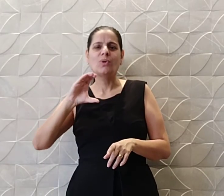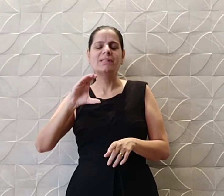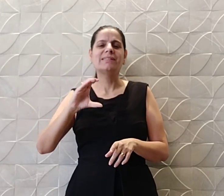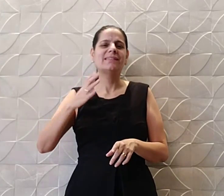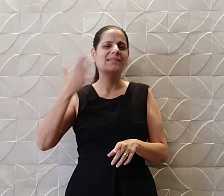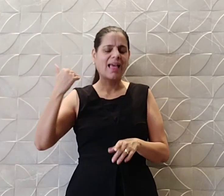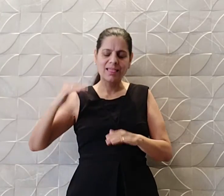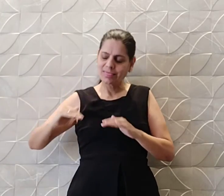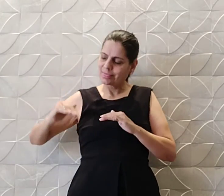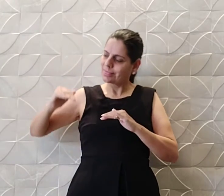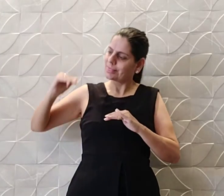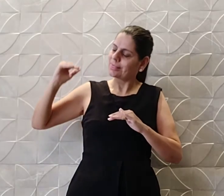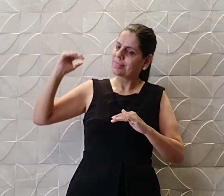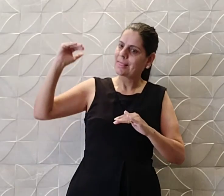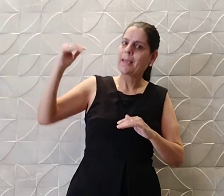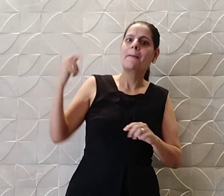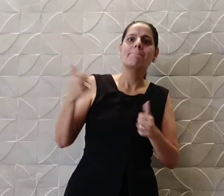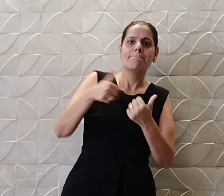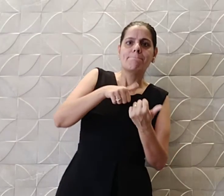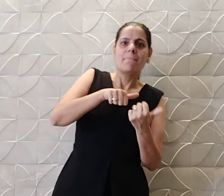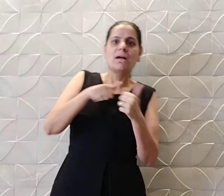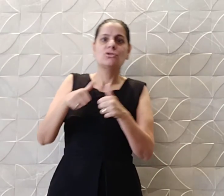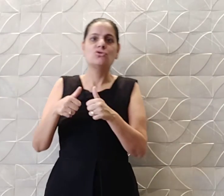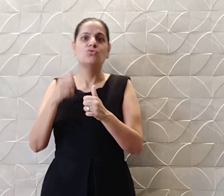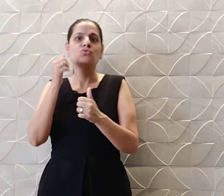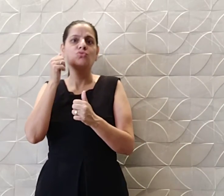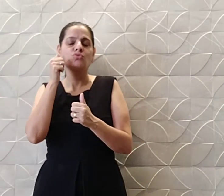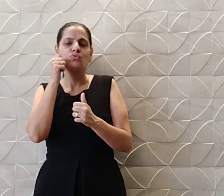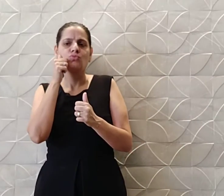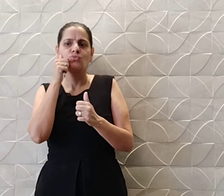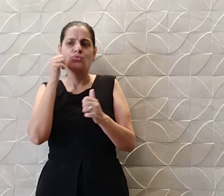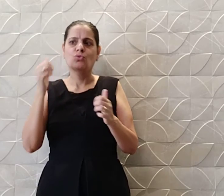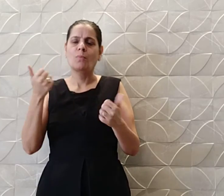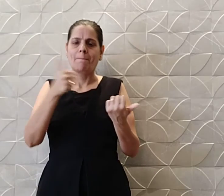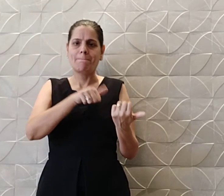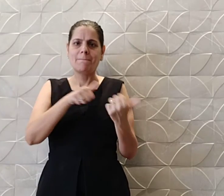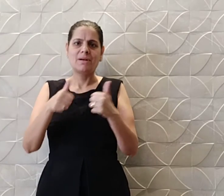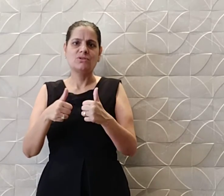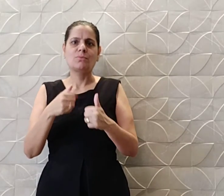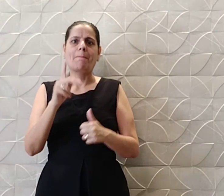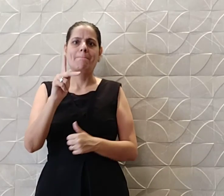Batizou a Patrícia, a Ana Luísa